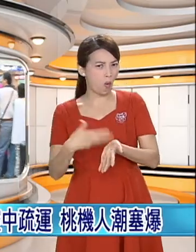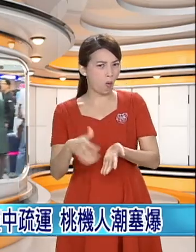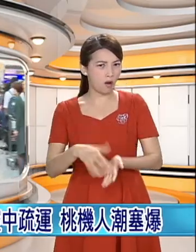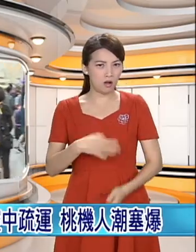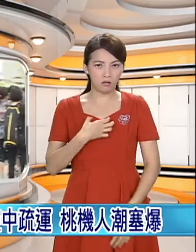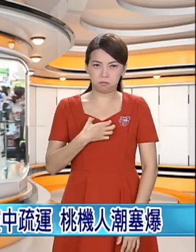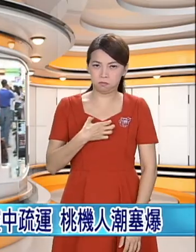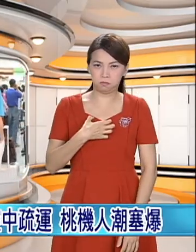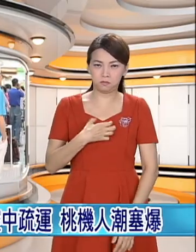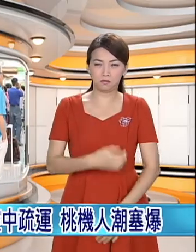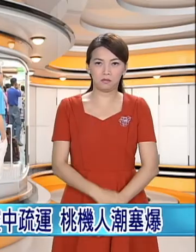12万人次。